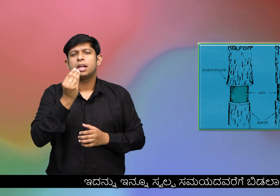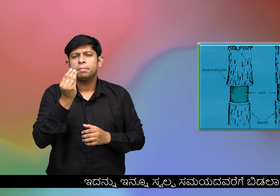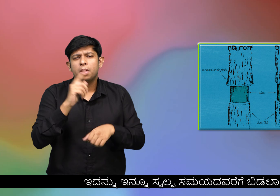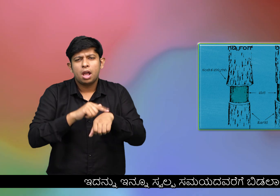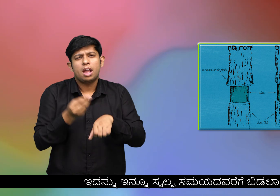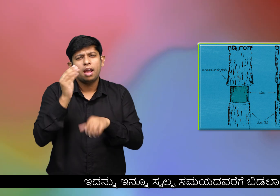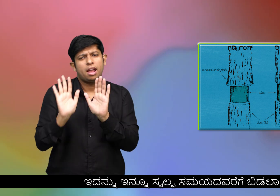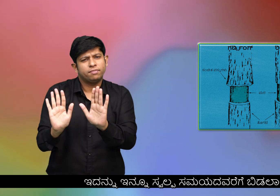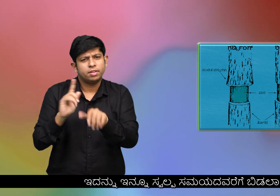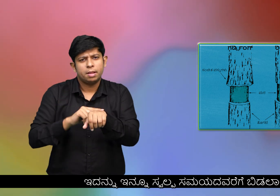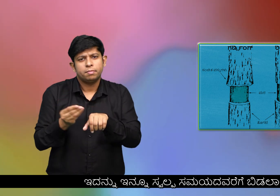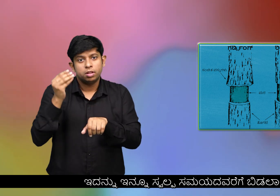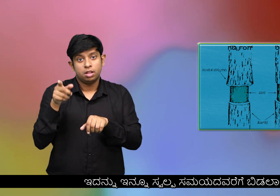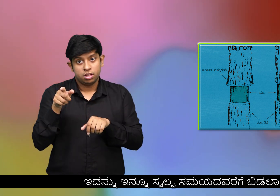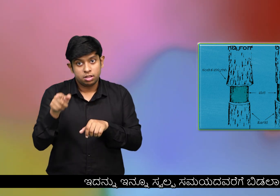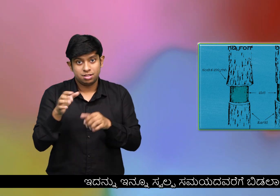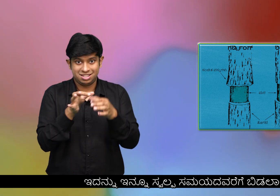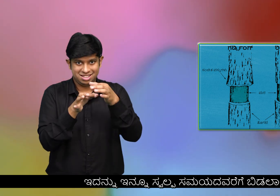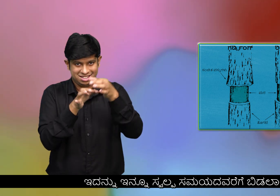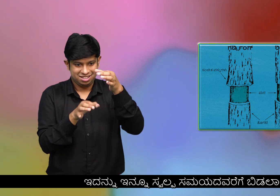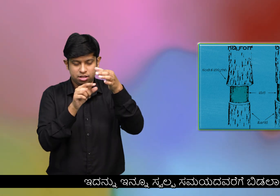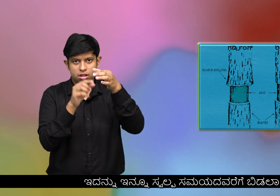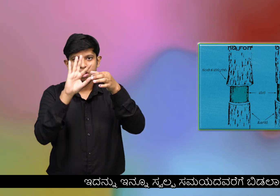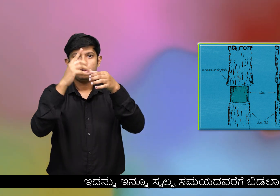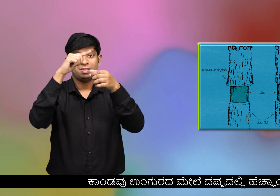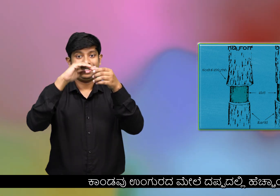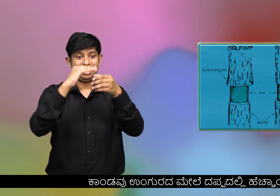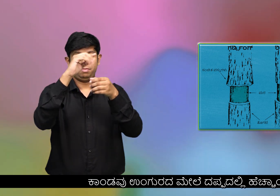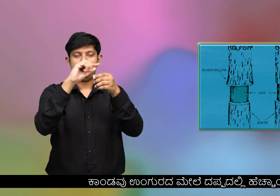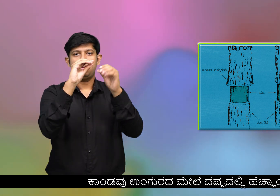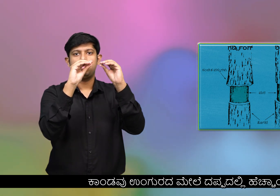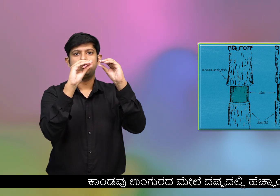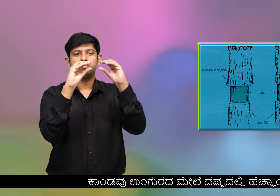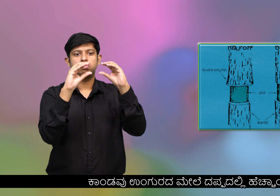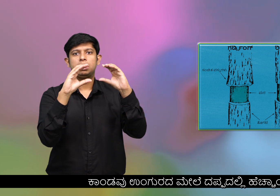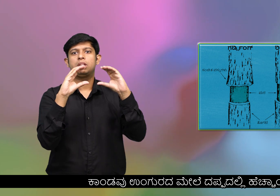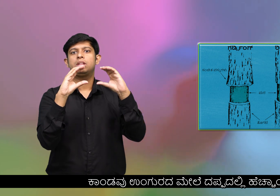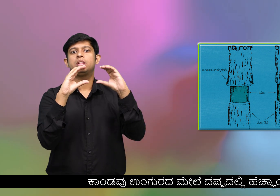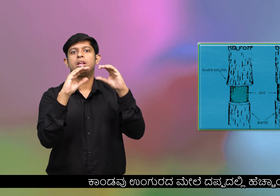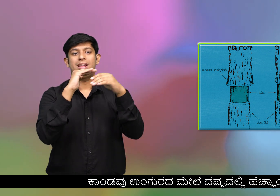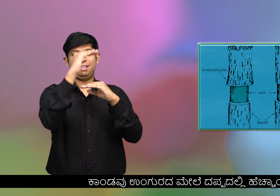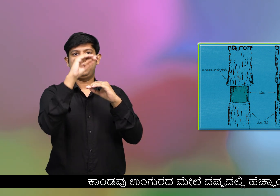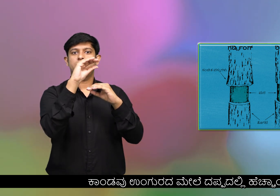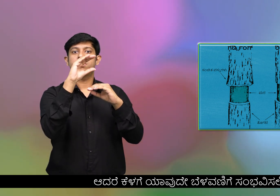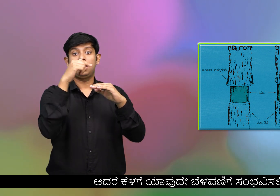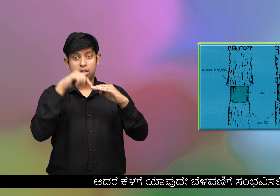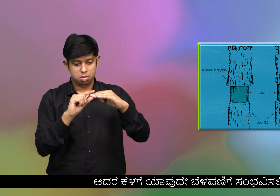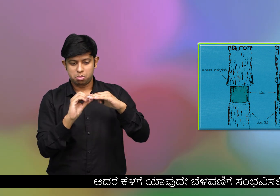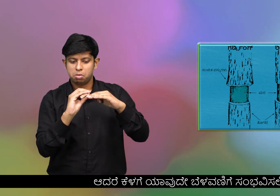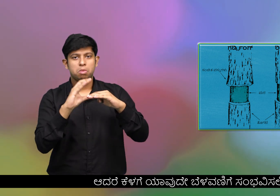ಇದನ್ನು ಇನ್ನೂ ಸ್ವಲ್ಪ ಸಮಯದವರೆಗೆ ಬಿಡಲಾಯಿತು. ಕಾಂಡವು ಉಂಗುರದ ಮೇಲೆ ದಪ್ಪದಲ್ಲಿ ಹೆಚ್ಚಾಯಿತು, ಆದರೆ ಕೆಳಗೆ